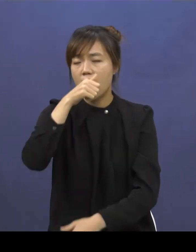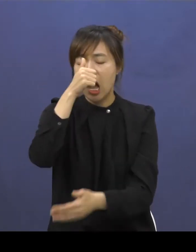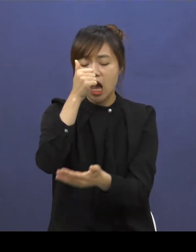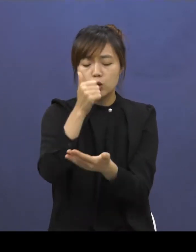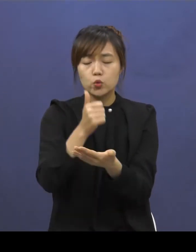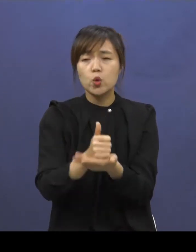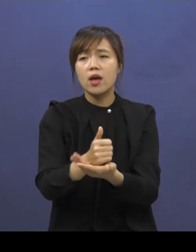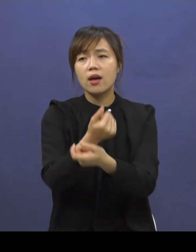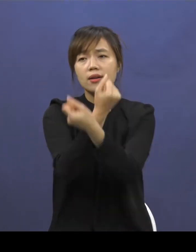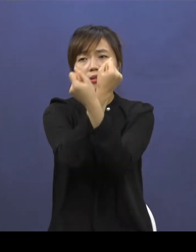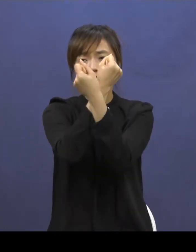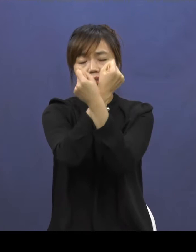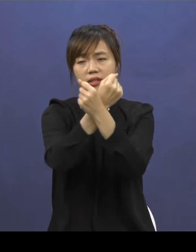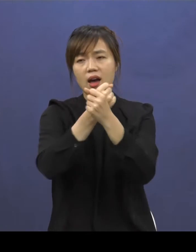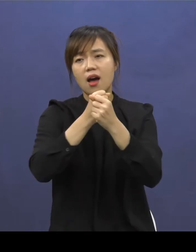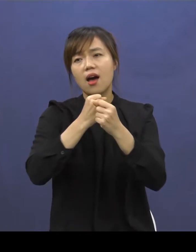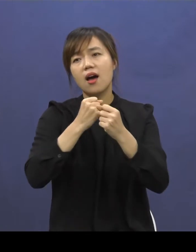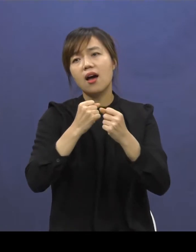죄를